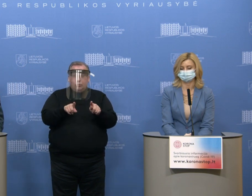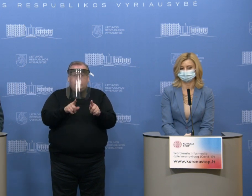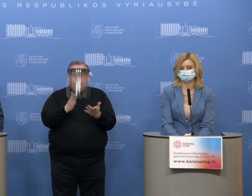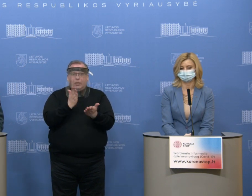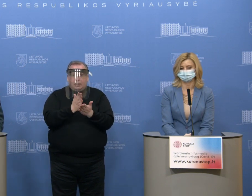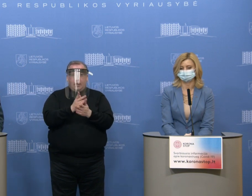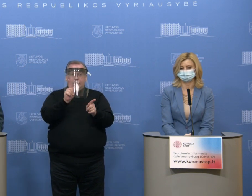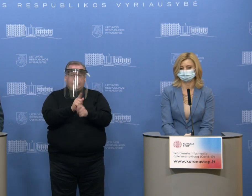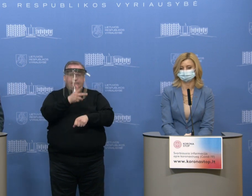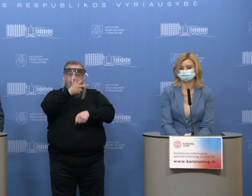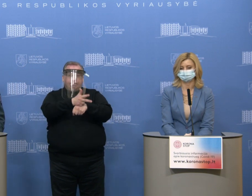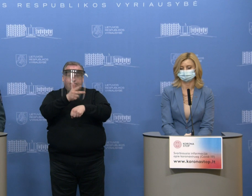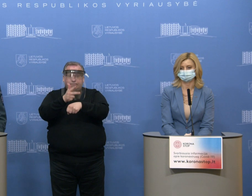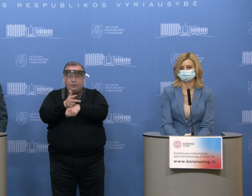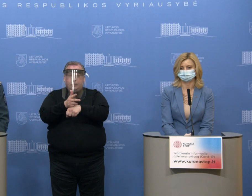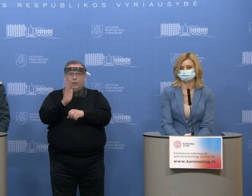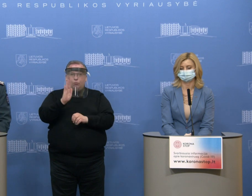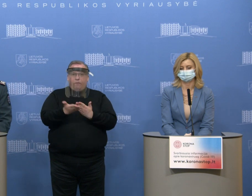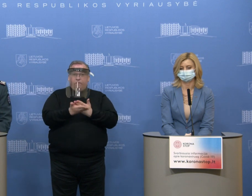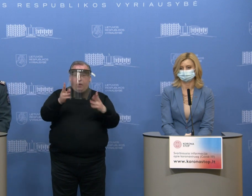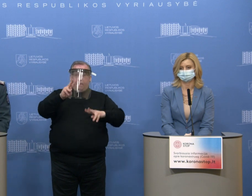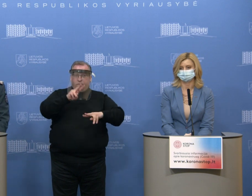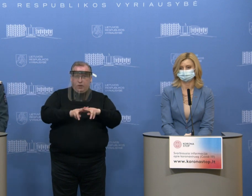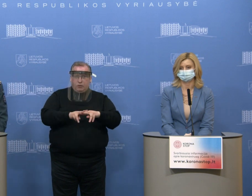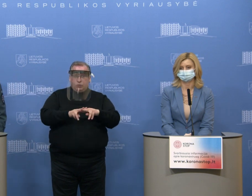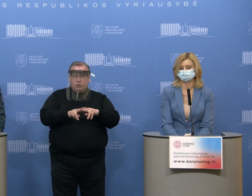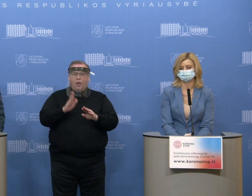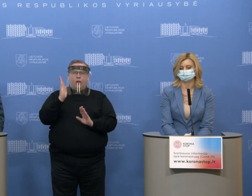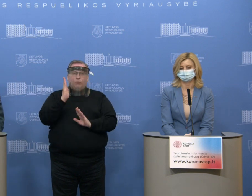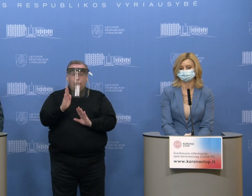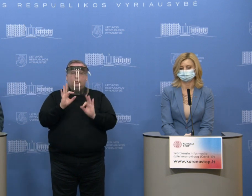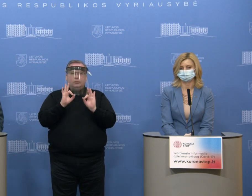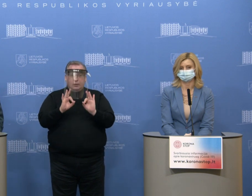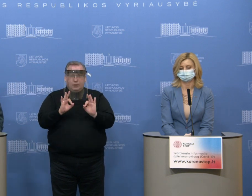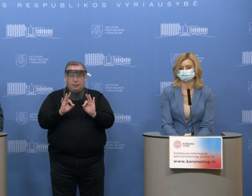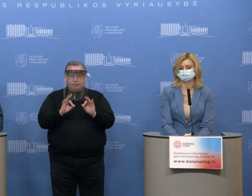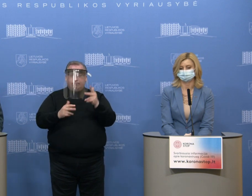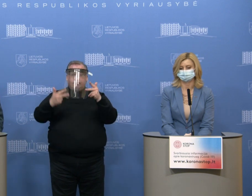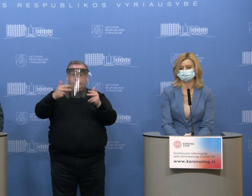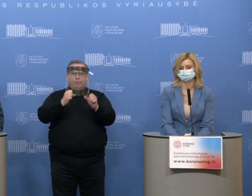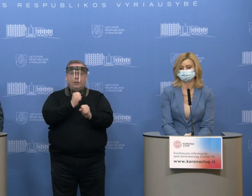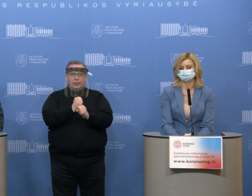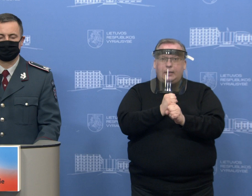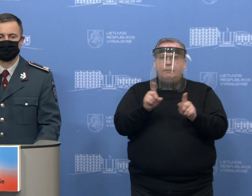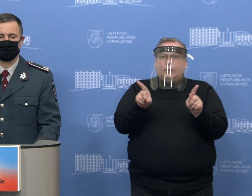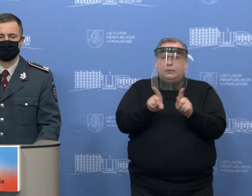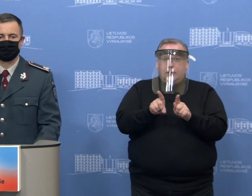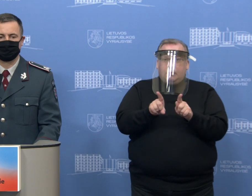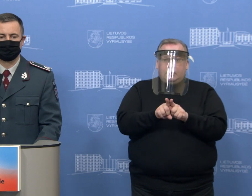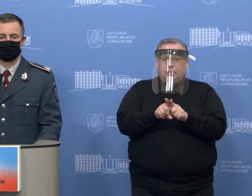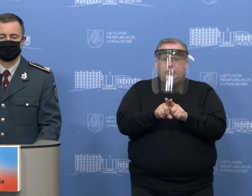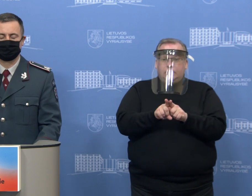yra filmamio kameros tam tikros, ar ne, viešose vietose, ar jos argi bus naudojamas. Ir dar vienas dalykas galbūt, na,